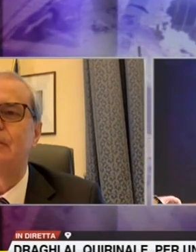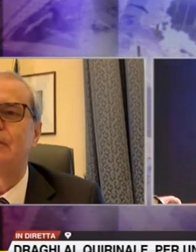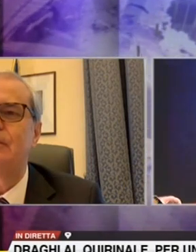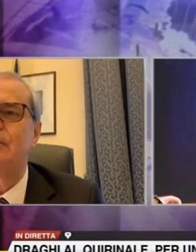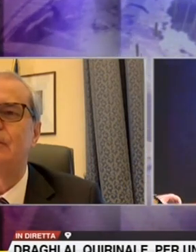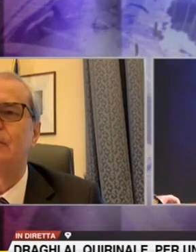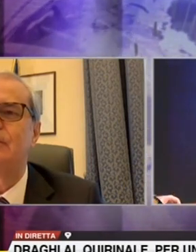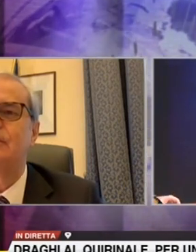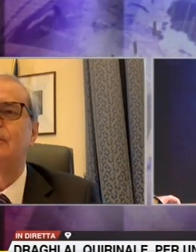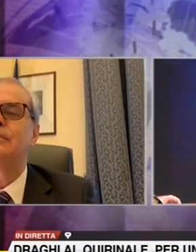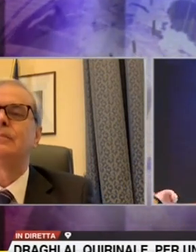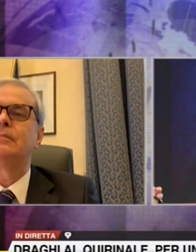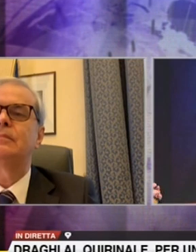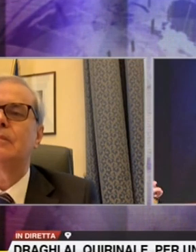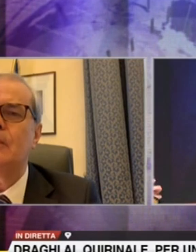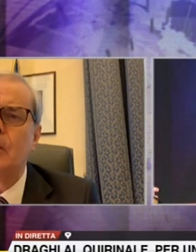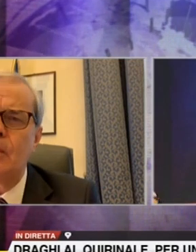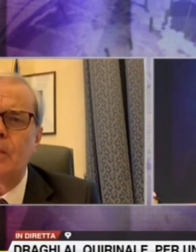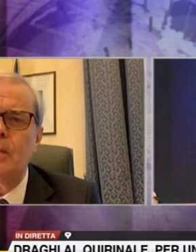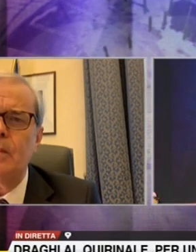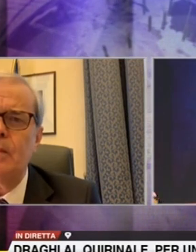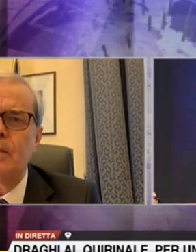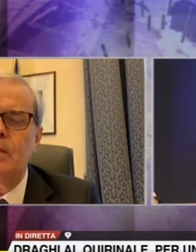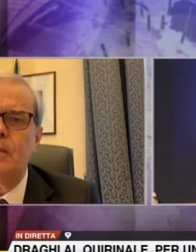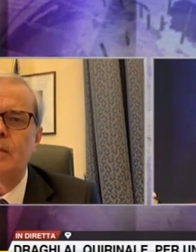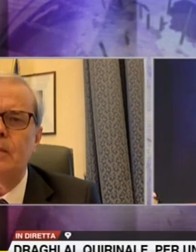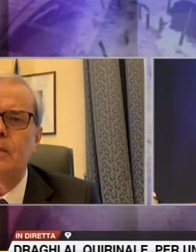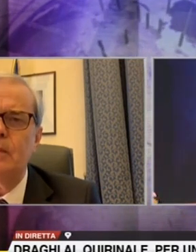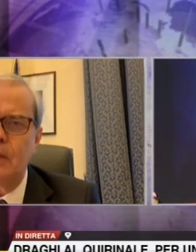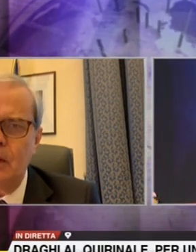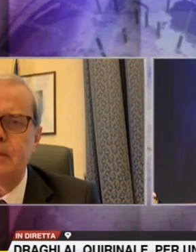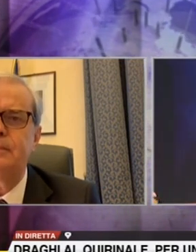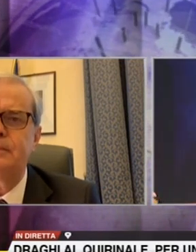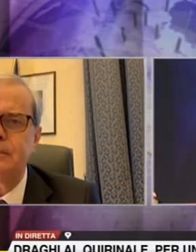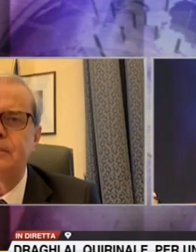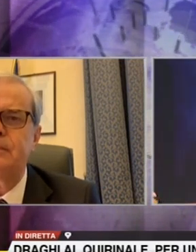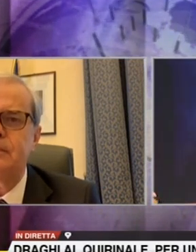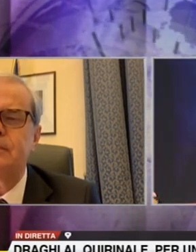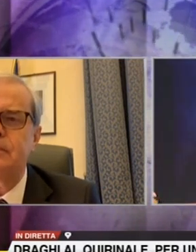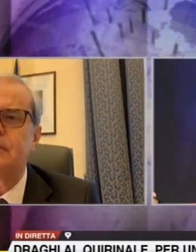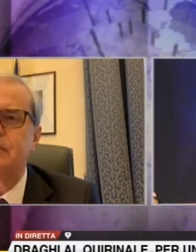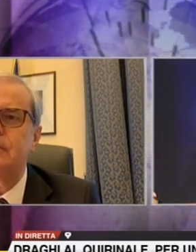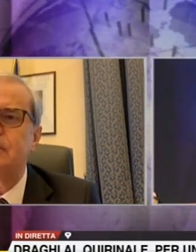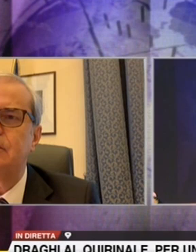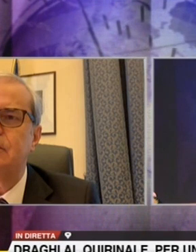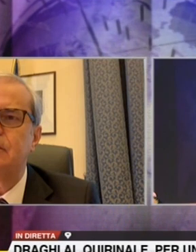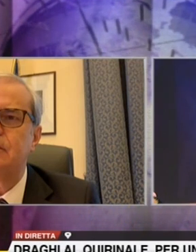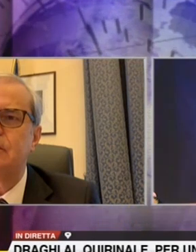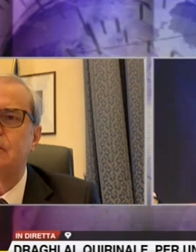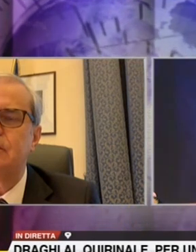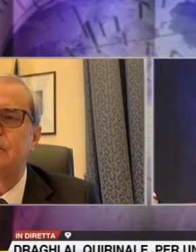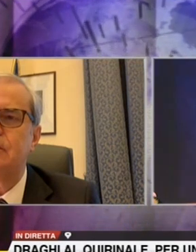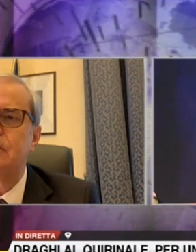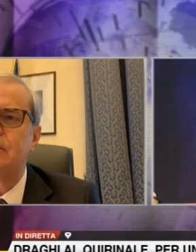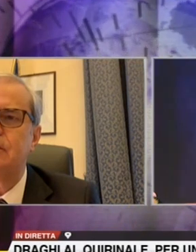dunque. L'incarico, abbiamo visto arrivare Mario Draghi oggi al Quirinale. Insomma, si cambia un po' il volto a